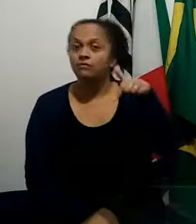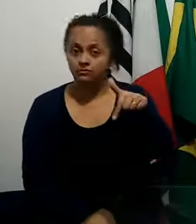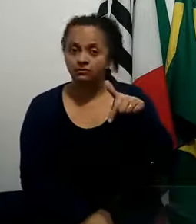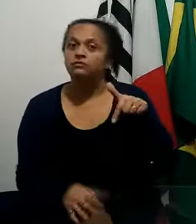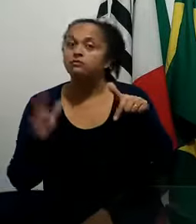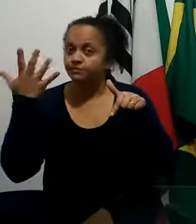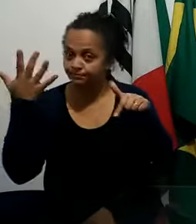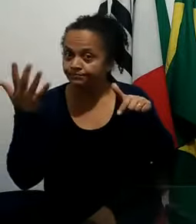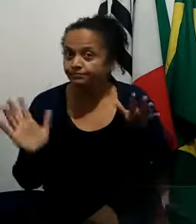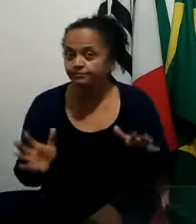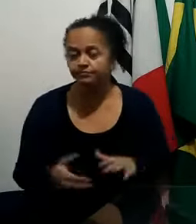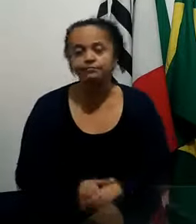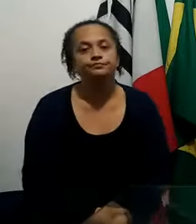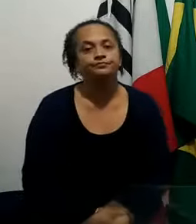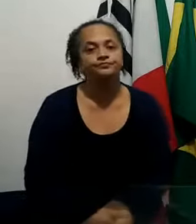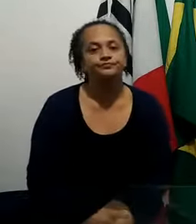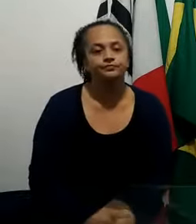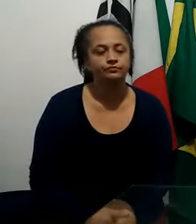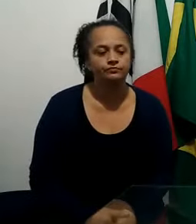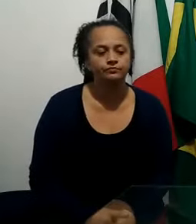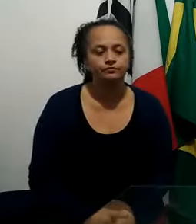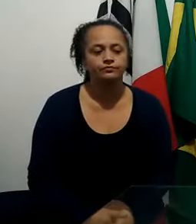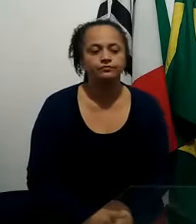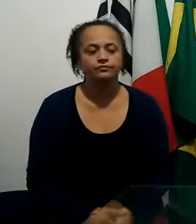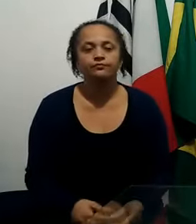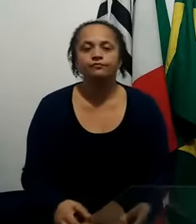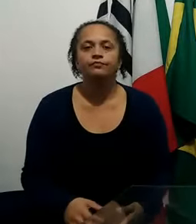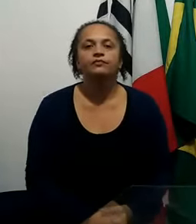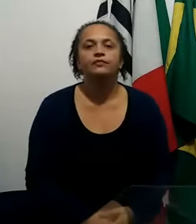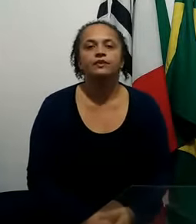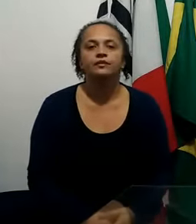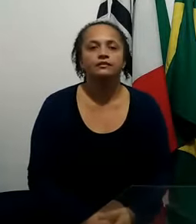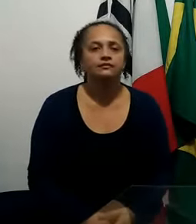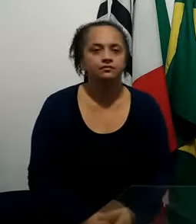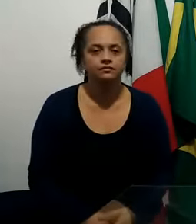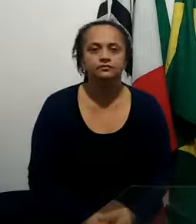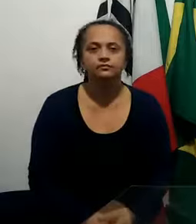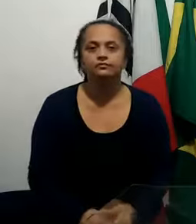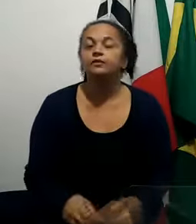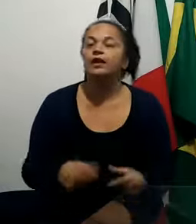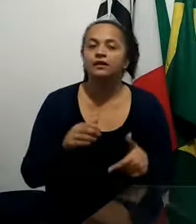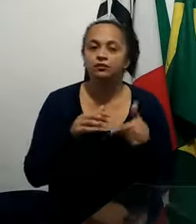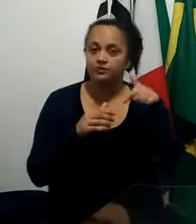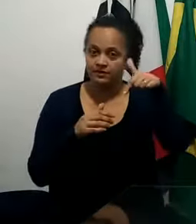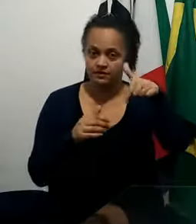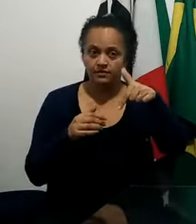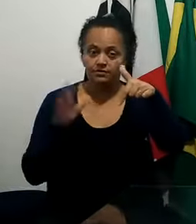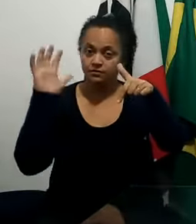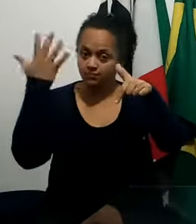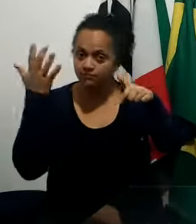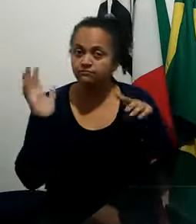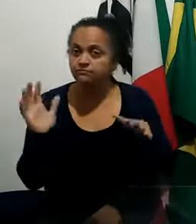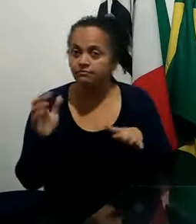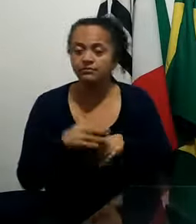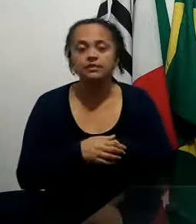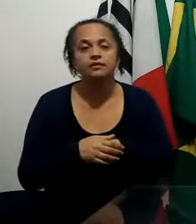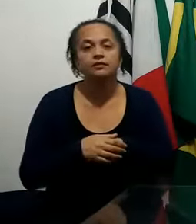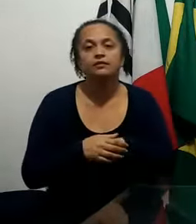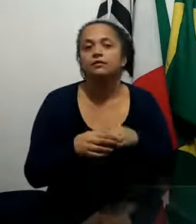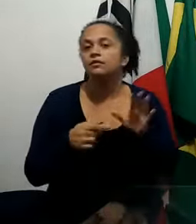né? O sétimo selo, no versículo 2, né? E esse sétimo selo, ele